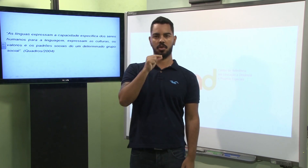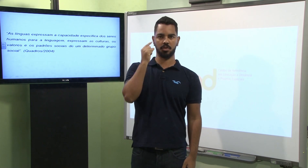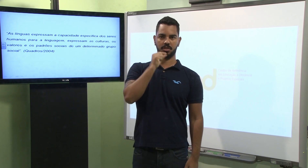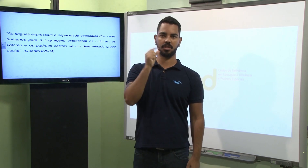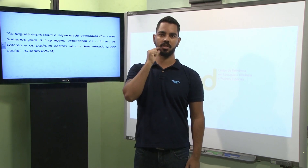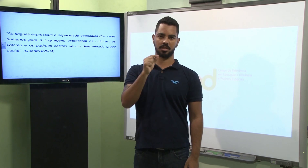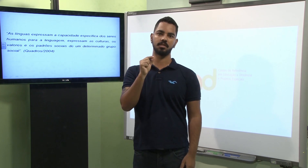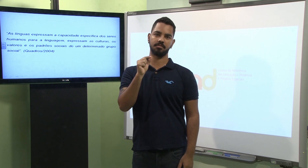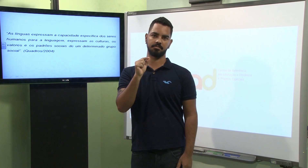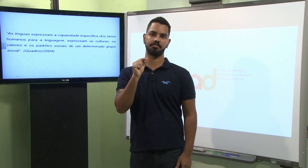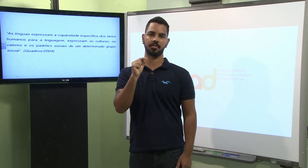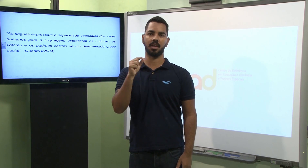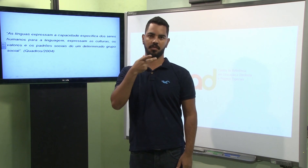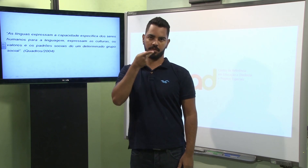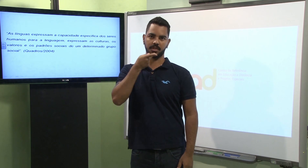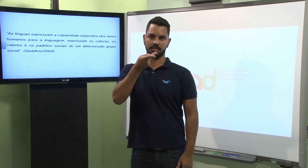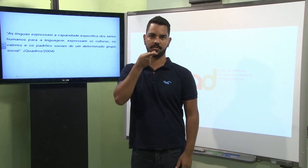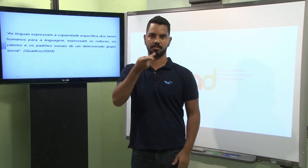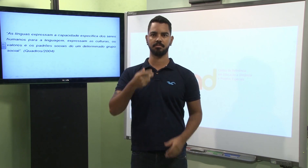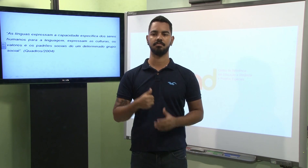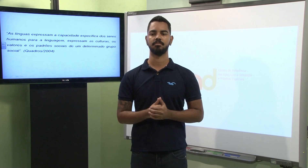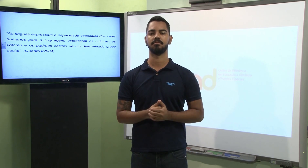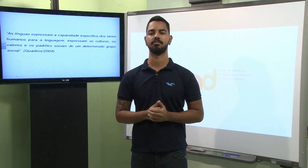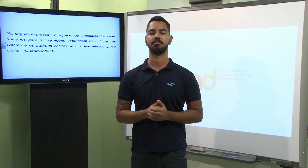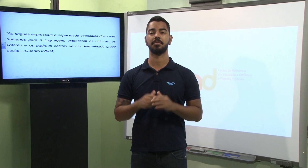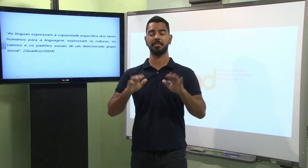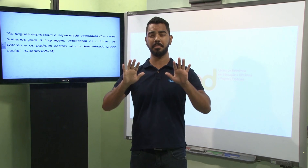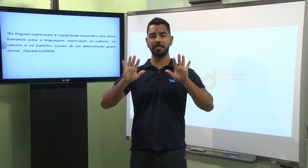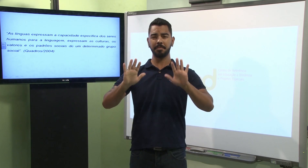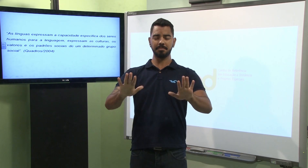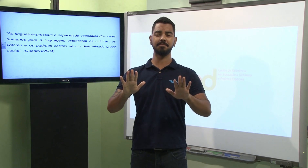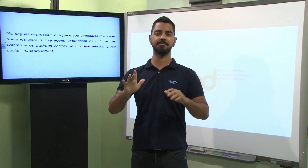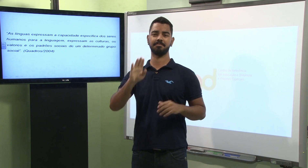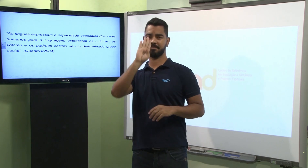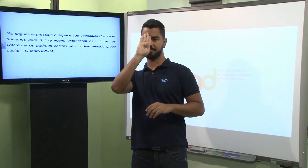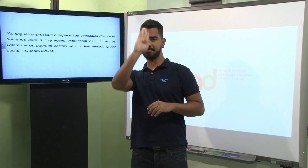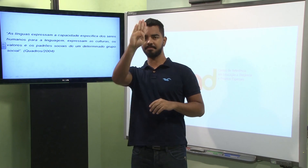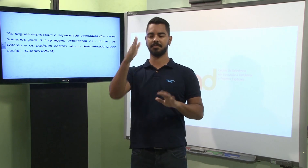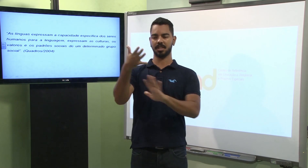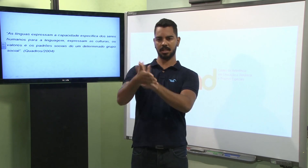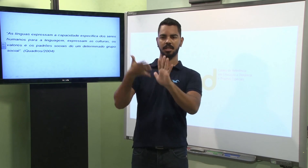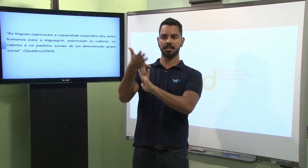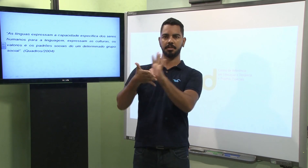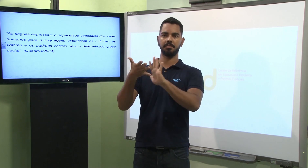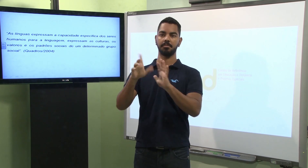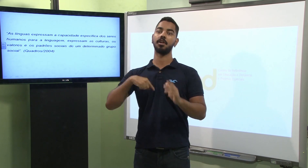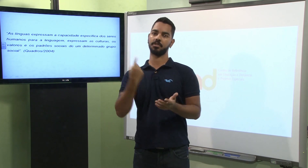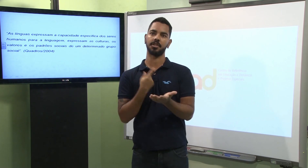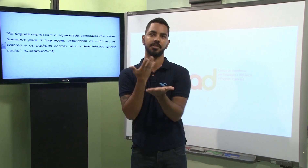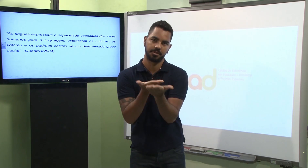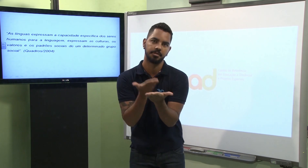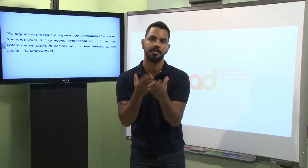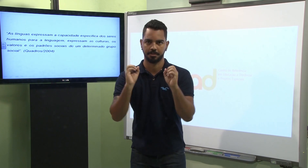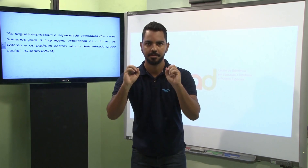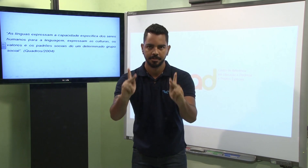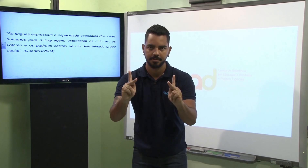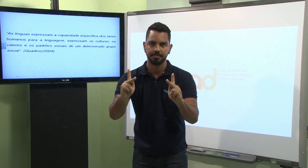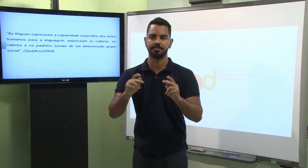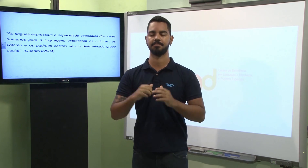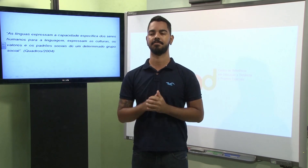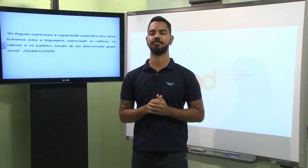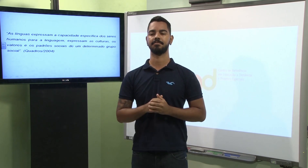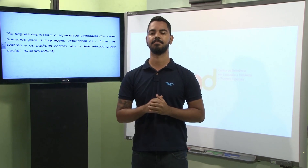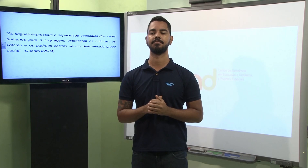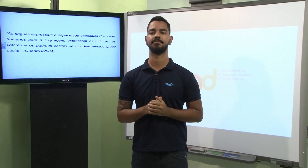especificamente a Libras, que é aqui o nosso objeto de estudo, não é? Como puderam compreender com os outros professores que por aqui